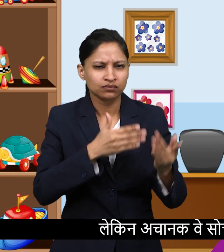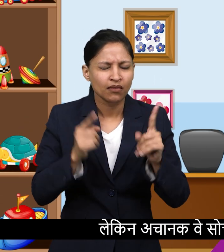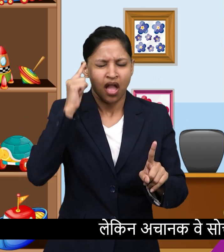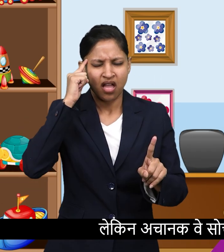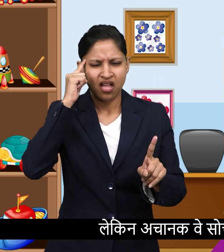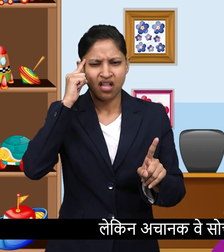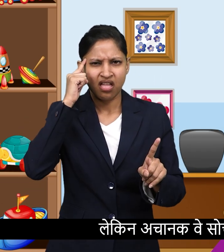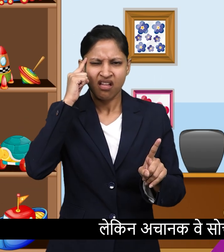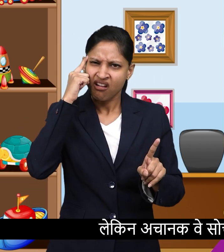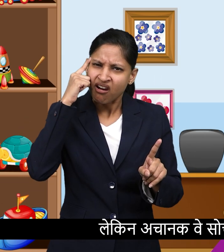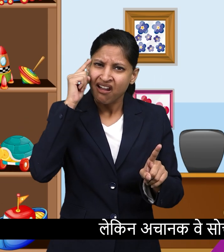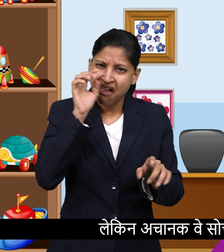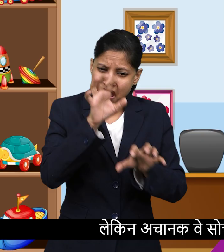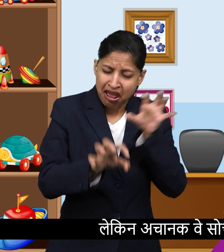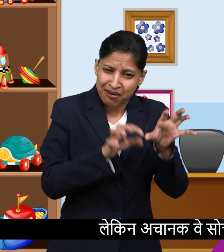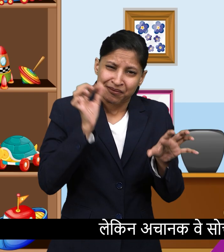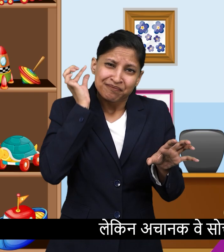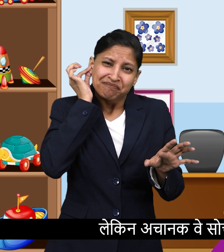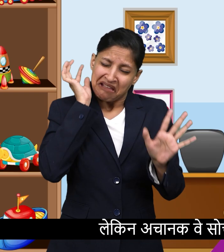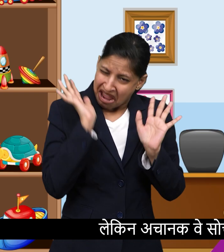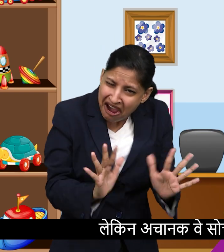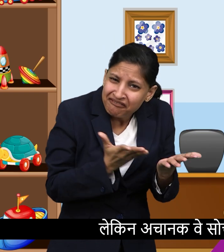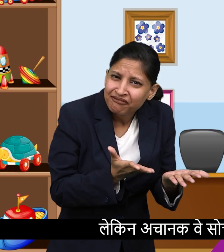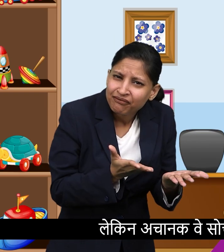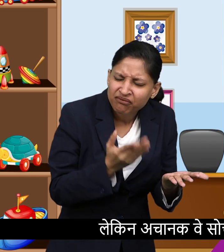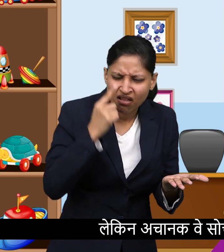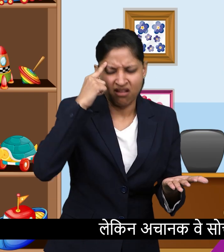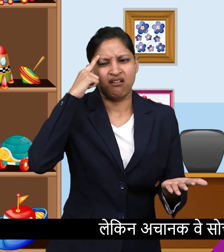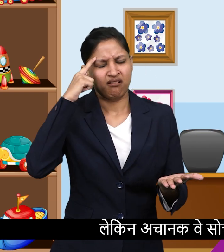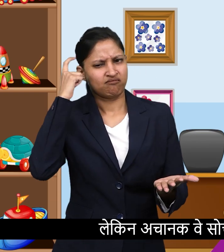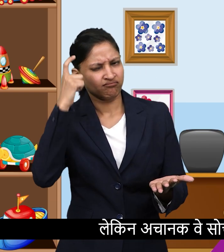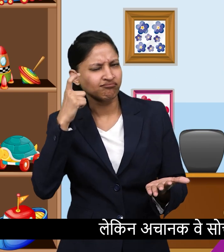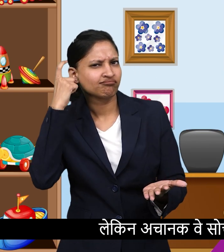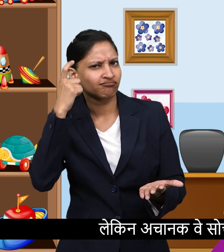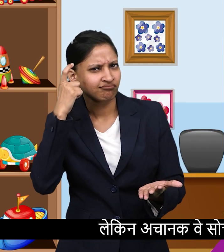लेकिन अचानक वे सोचने लगे कि क्या सभी जानवरों के कान होते हैं?